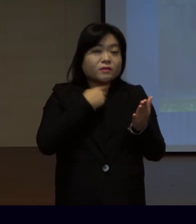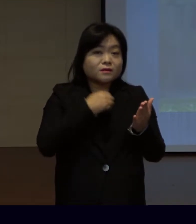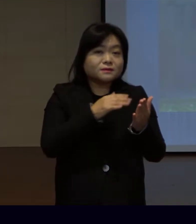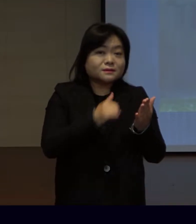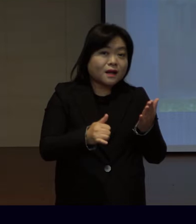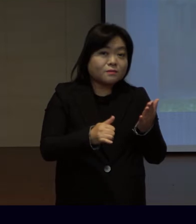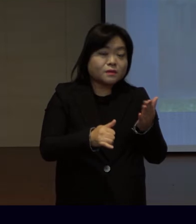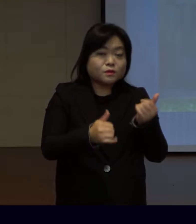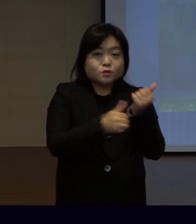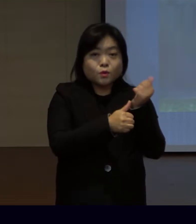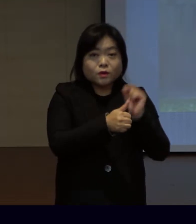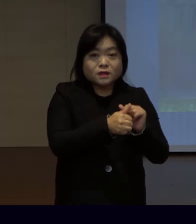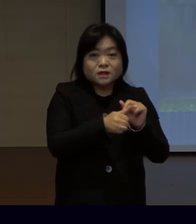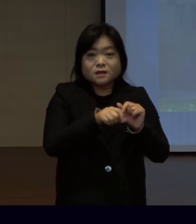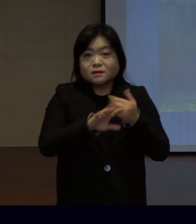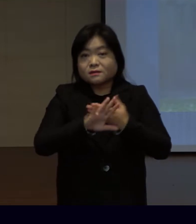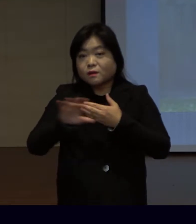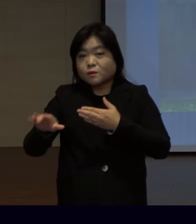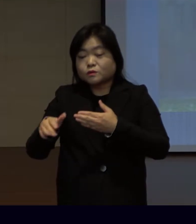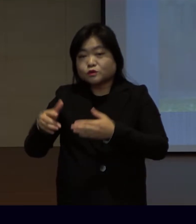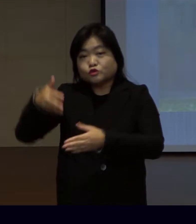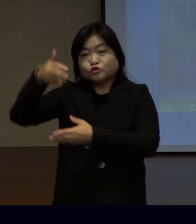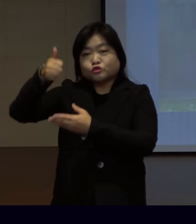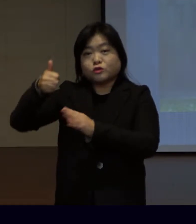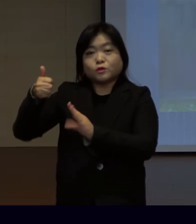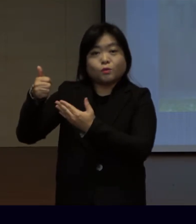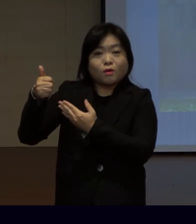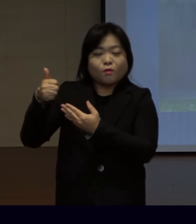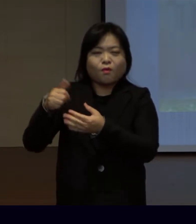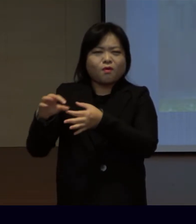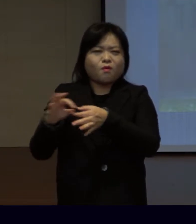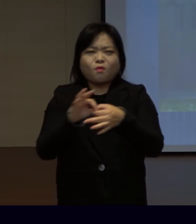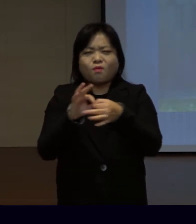여기선 주연, 인과관계가 다 있어요. 그러니까